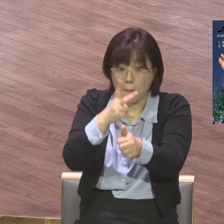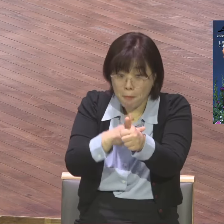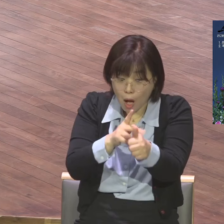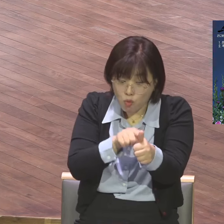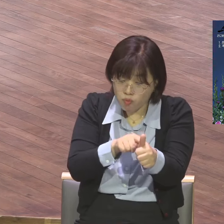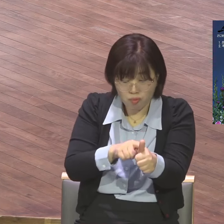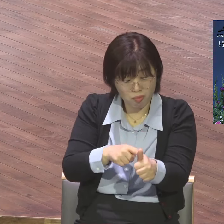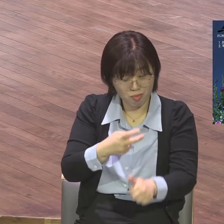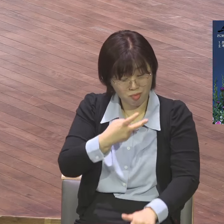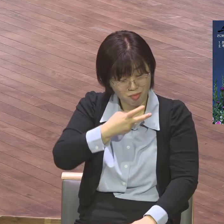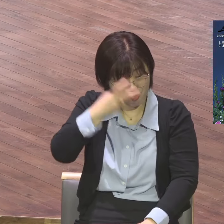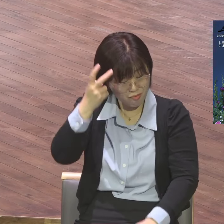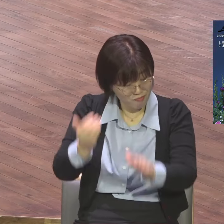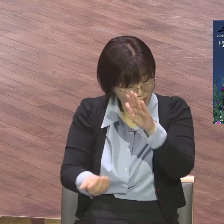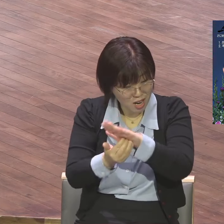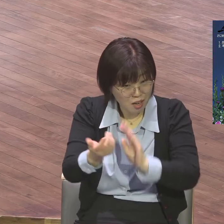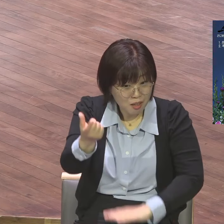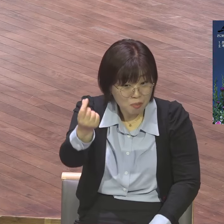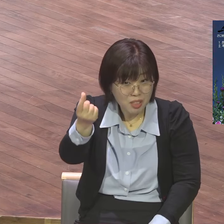그 어마어마한 스펙.